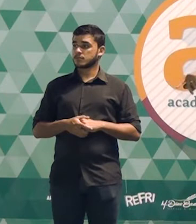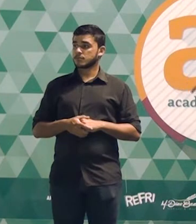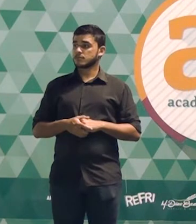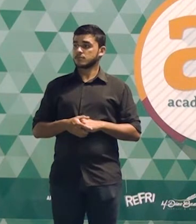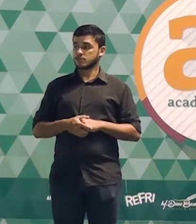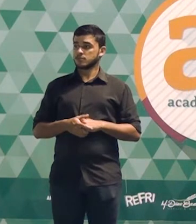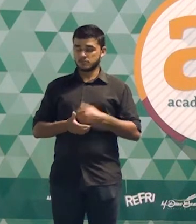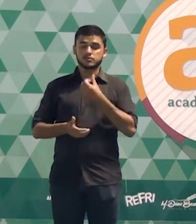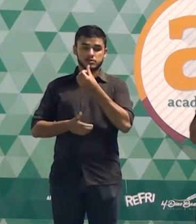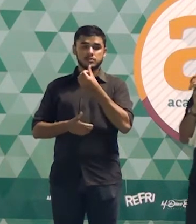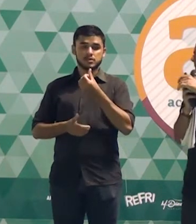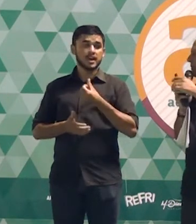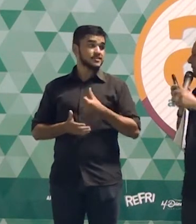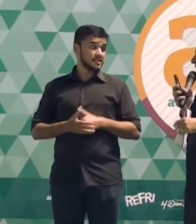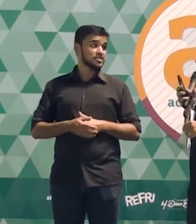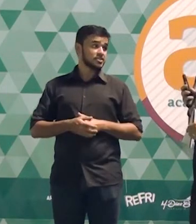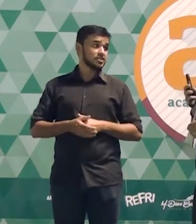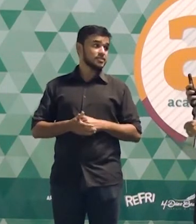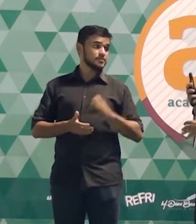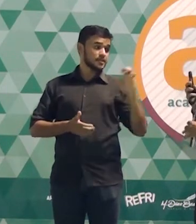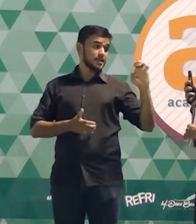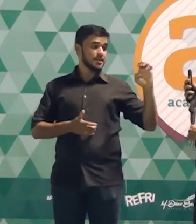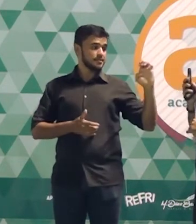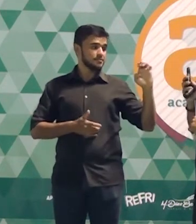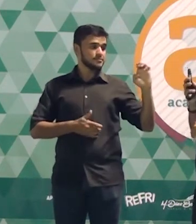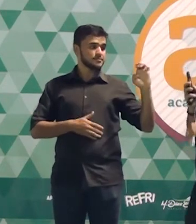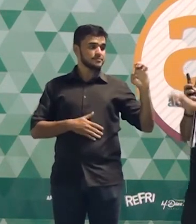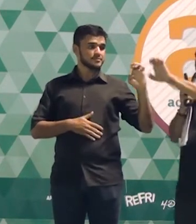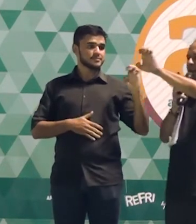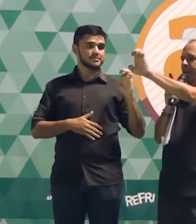Desculpa. Como faz é?